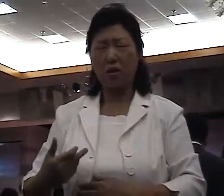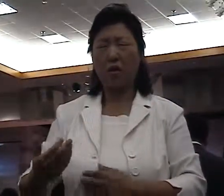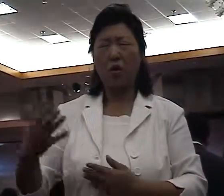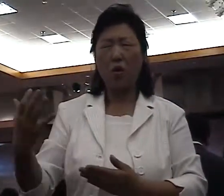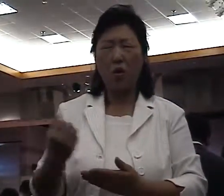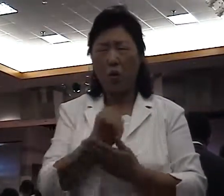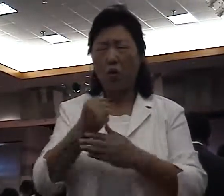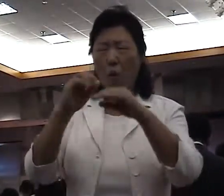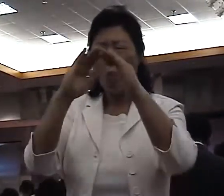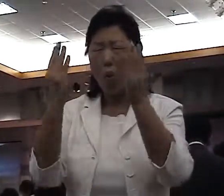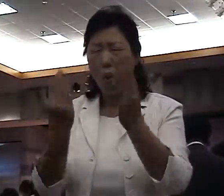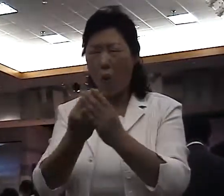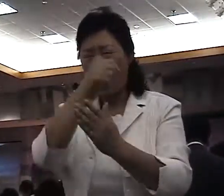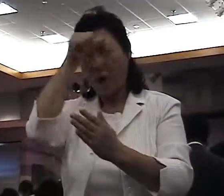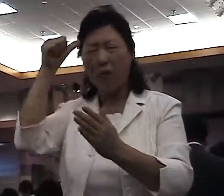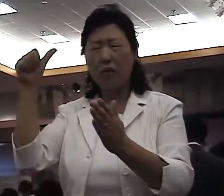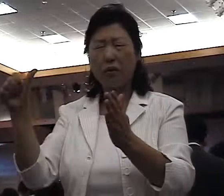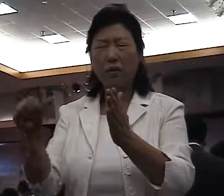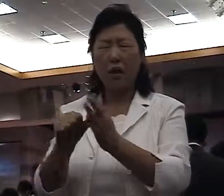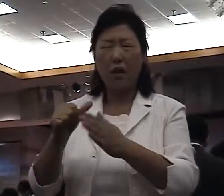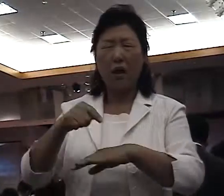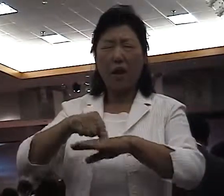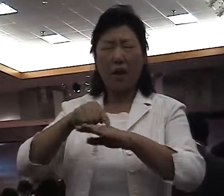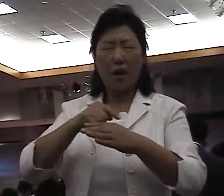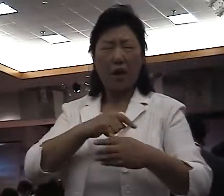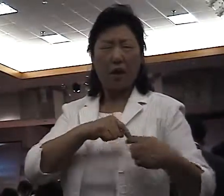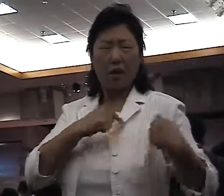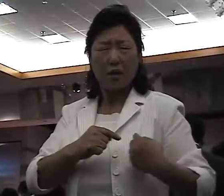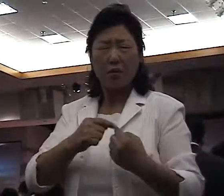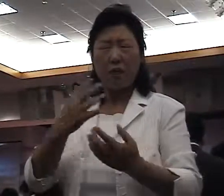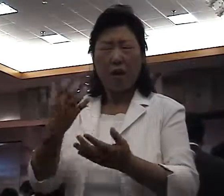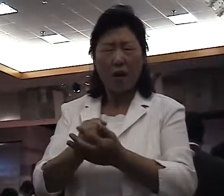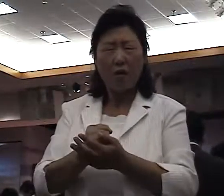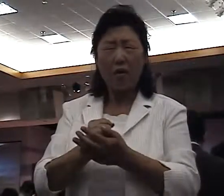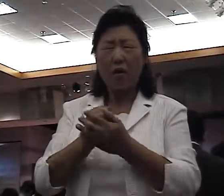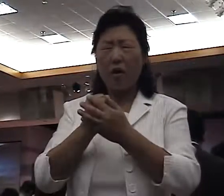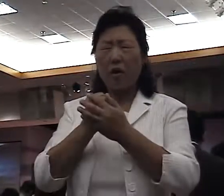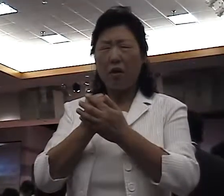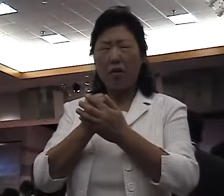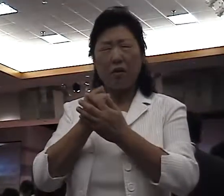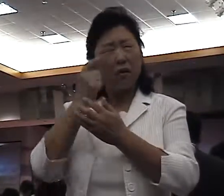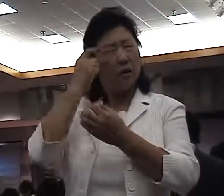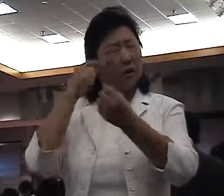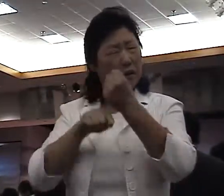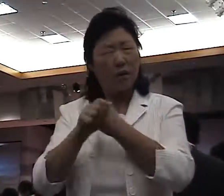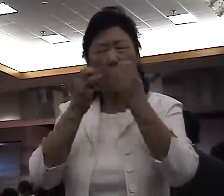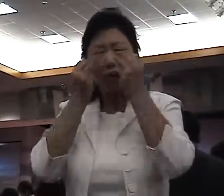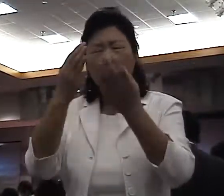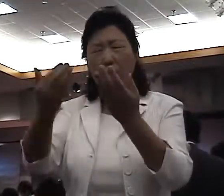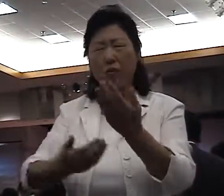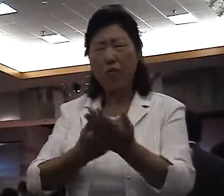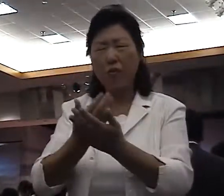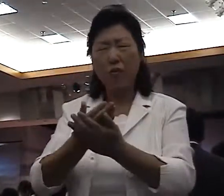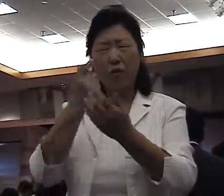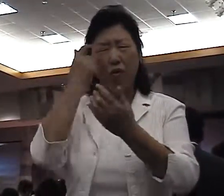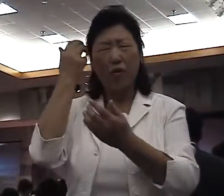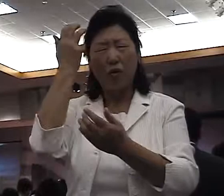평생에 가슴에 담고 살아가야 할 스피릿들을 새롭게 하여 주시옵소서. 아멘. 여름 성령 축제에 귀한